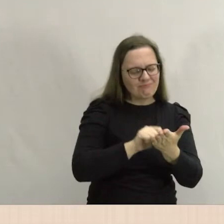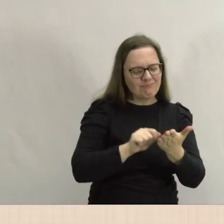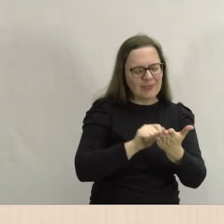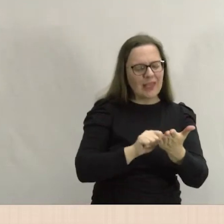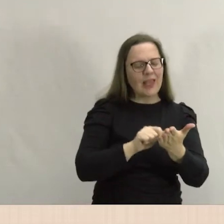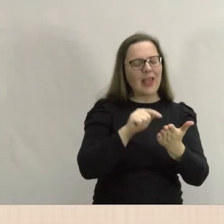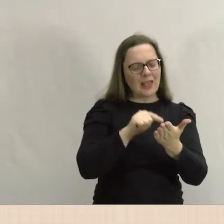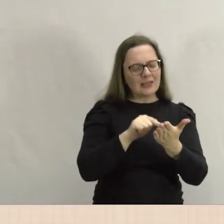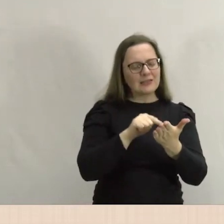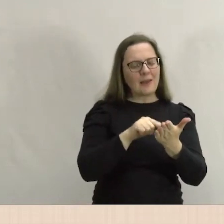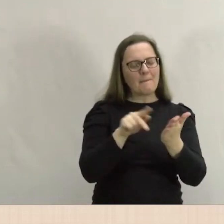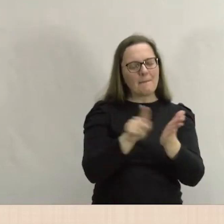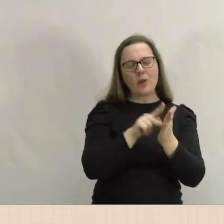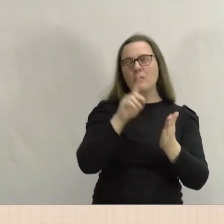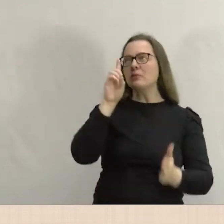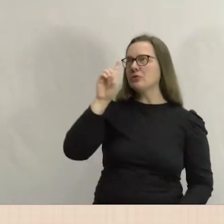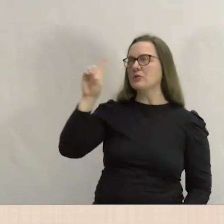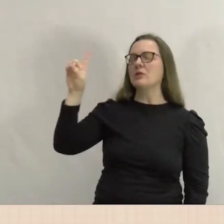de Deus.